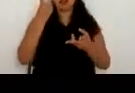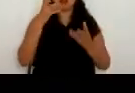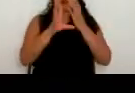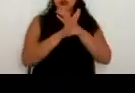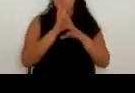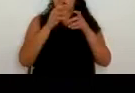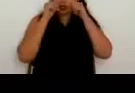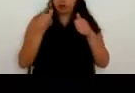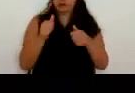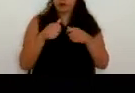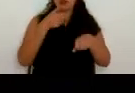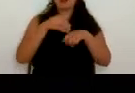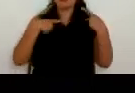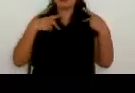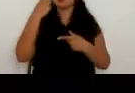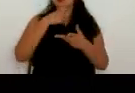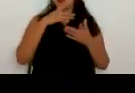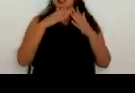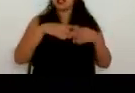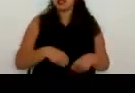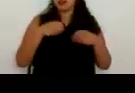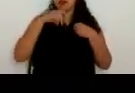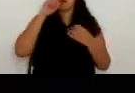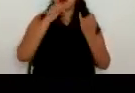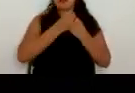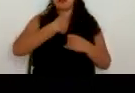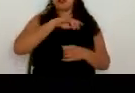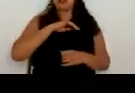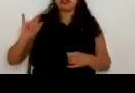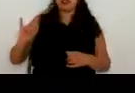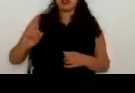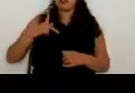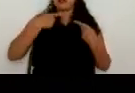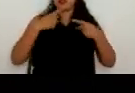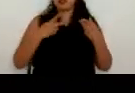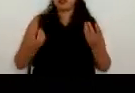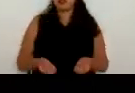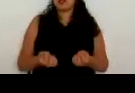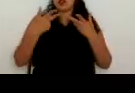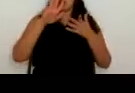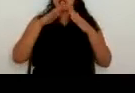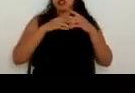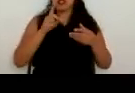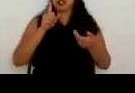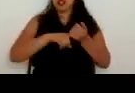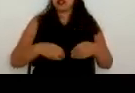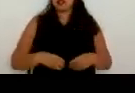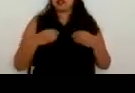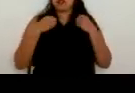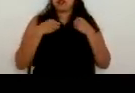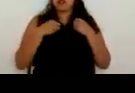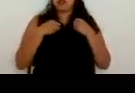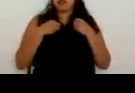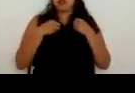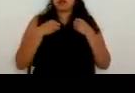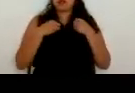domicilio aquí también nos interesa saber cuántas personas habitan la vivienda y le asignamos un puntaje si